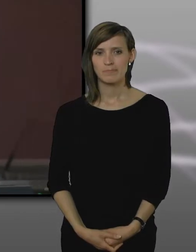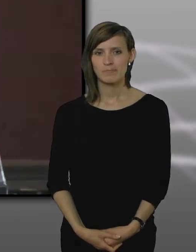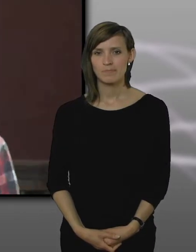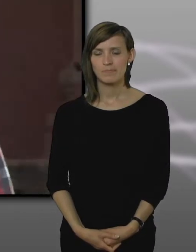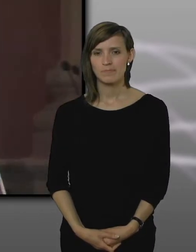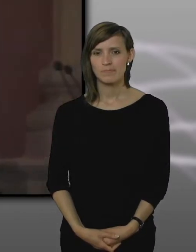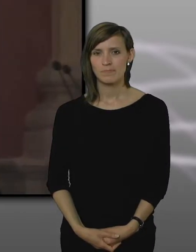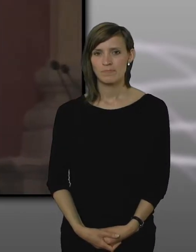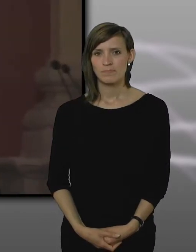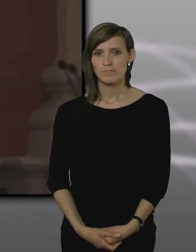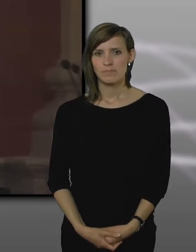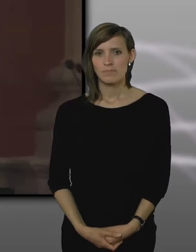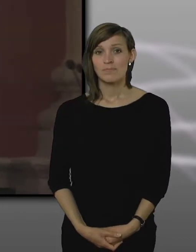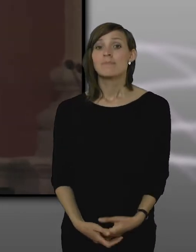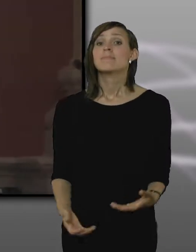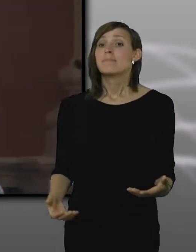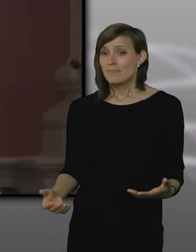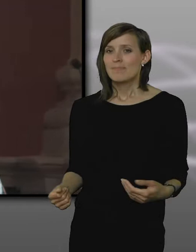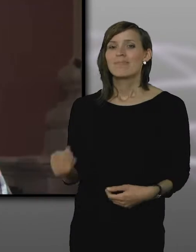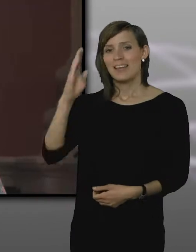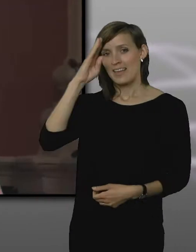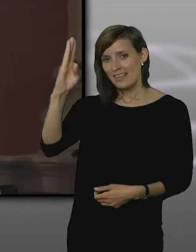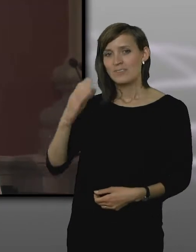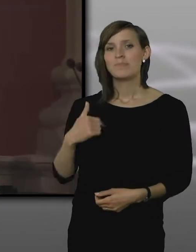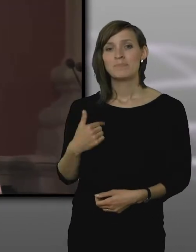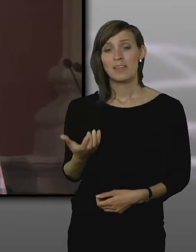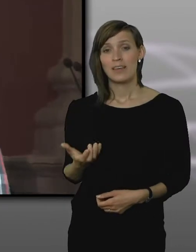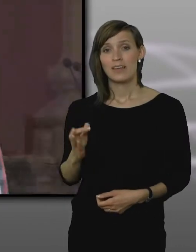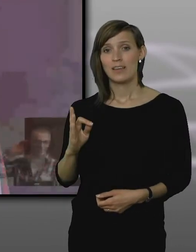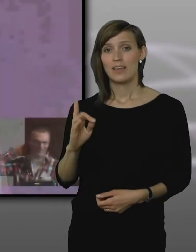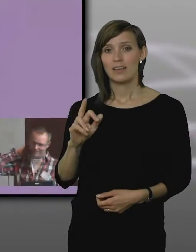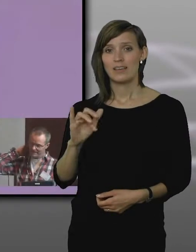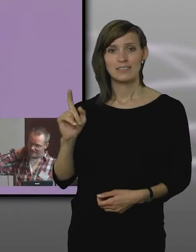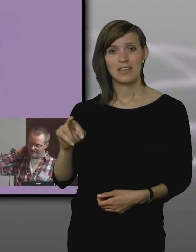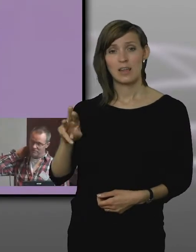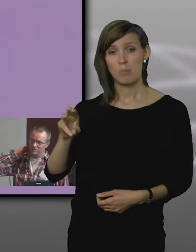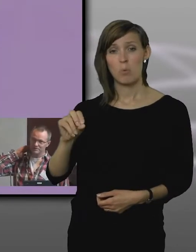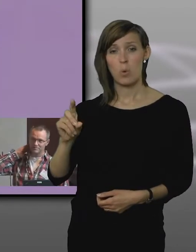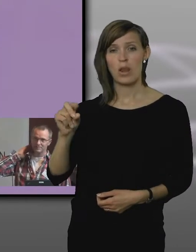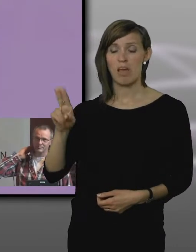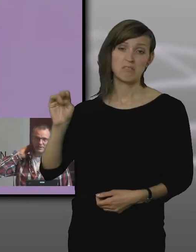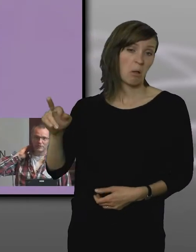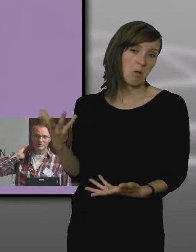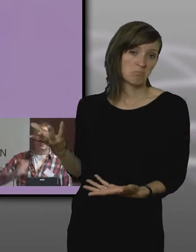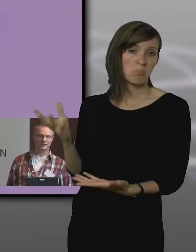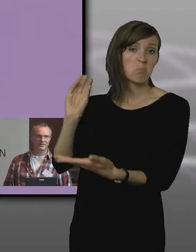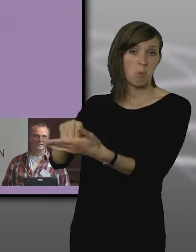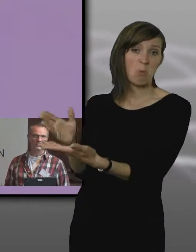du säkert. Ja. Hej, Christer Molander. Ja, nu står jag här. Nu blev